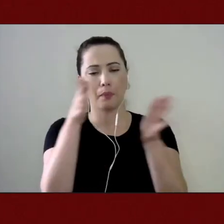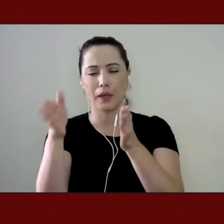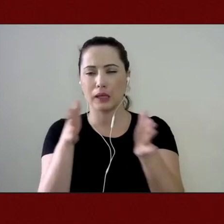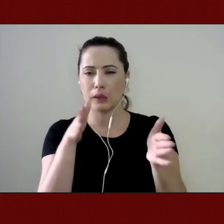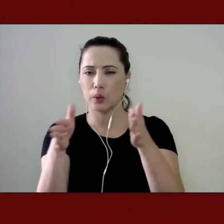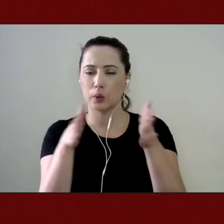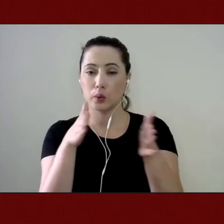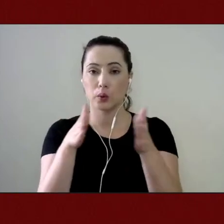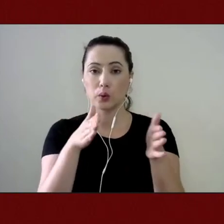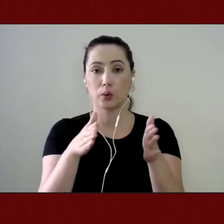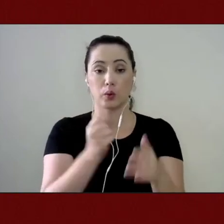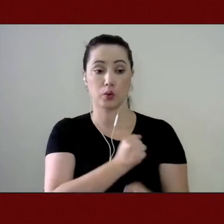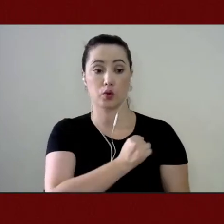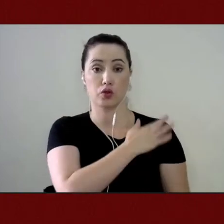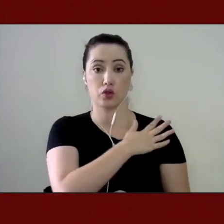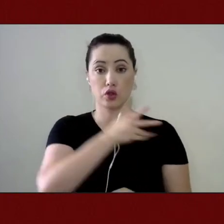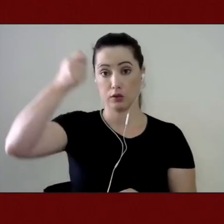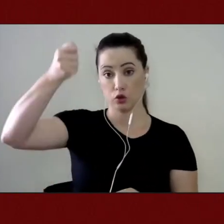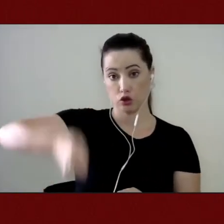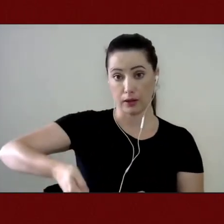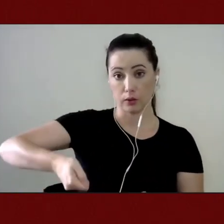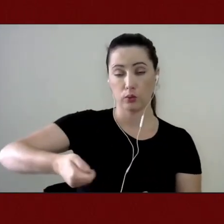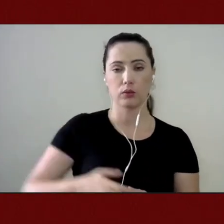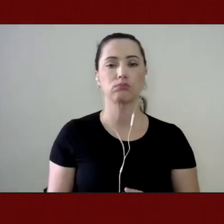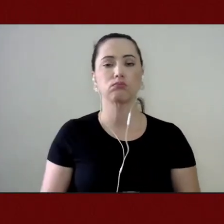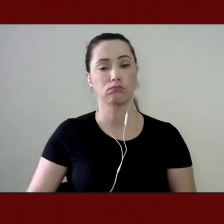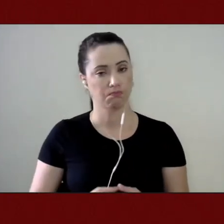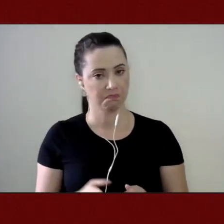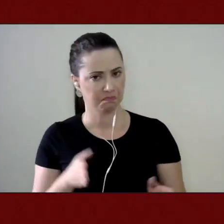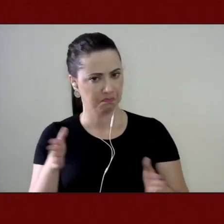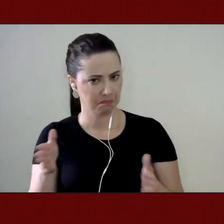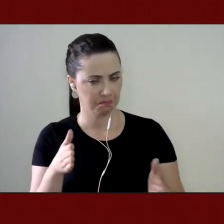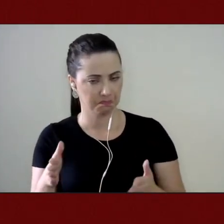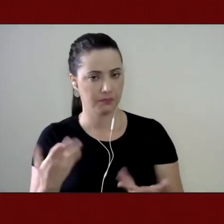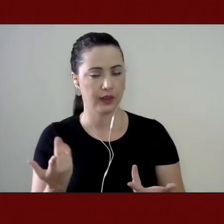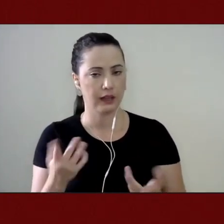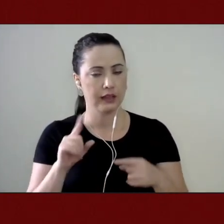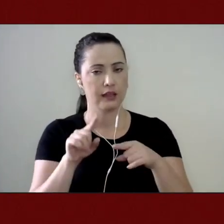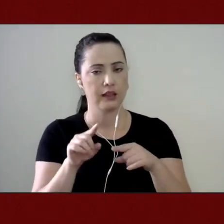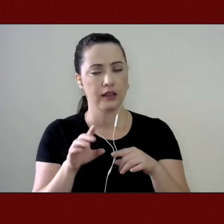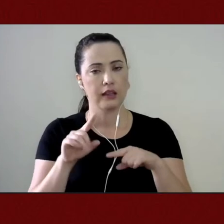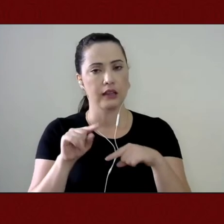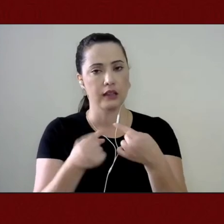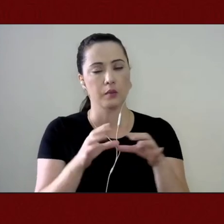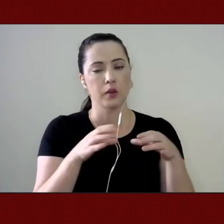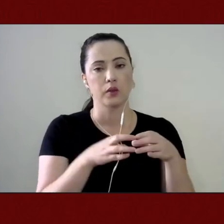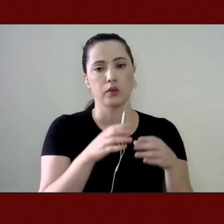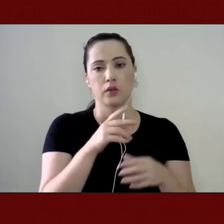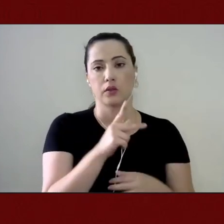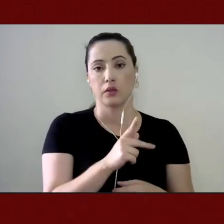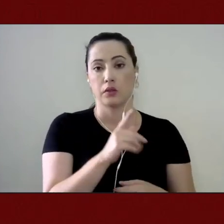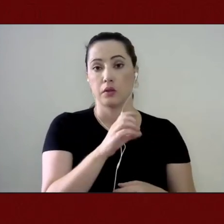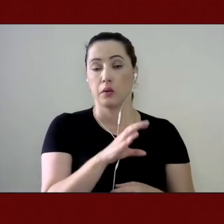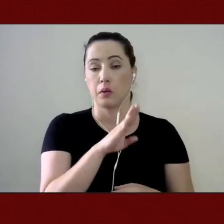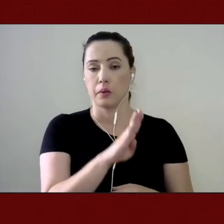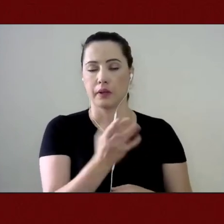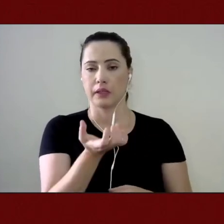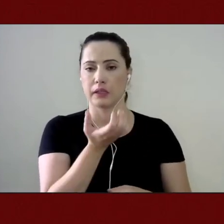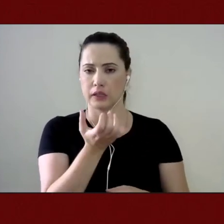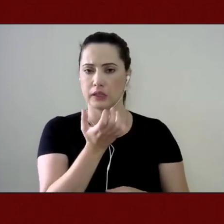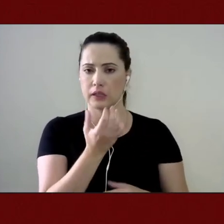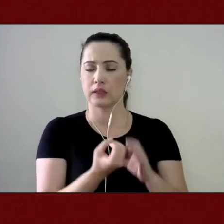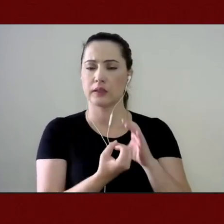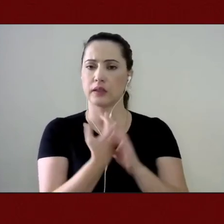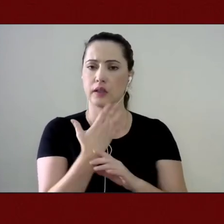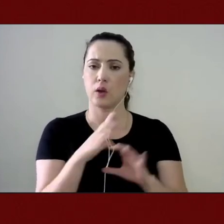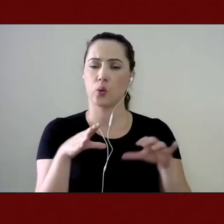Em grande parte, nesse momento, o partido tentou construir e reiterar a ideia de uma frente cultural contra a ditadura,